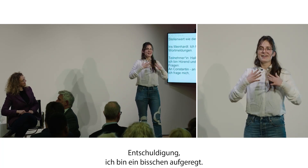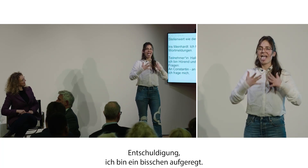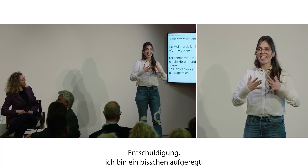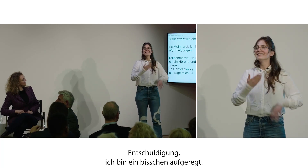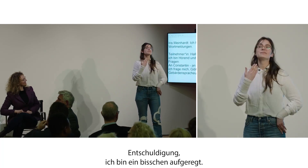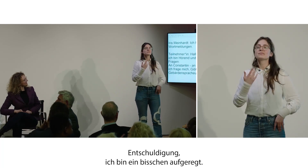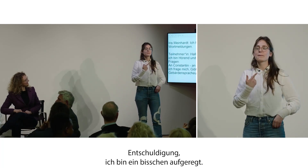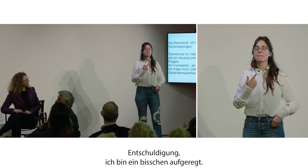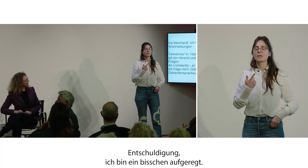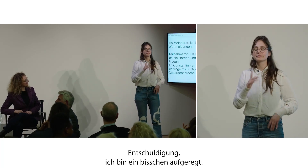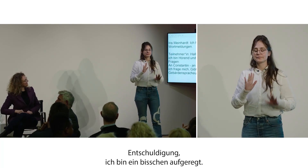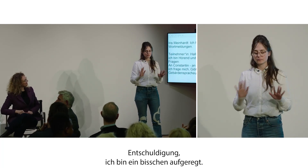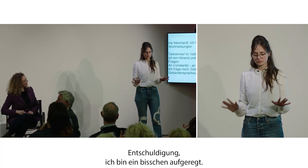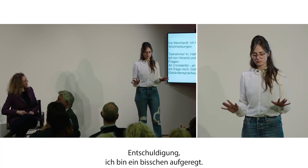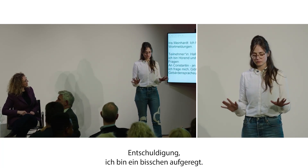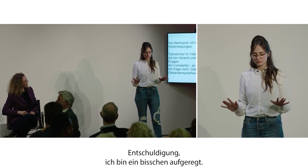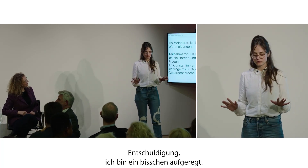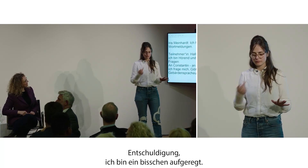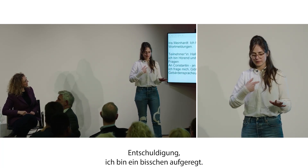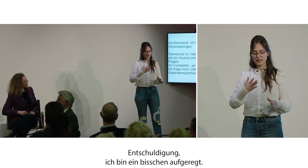Entschuldigung, ich bin gerade ein bisschen aufgeregt.